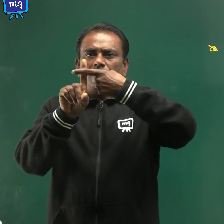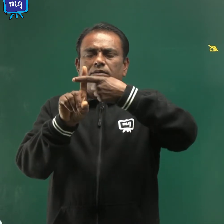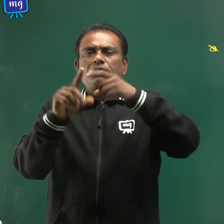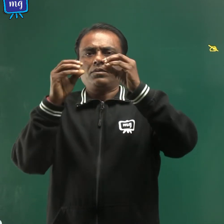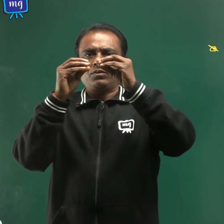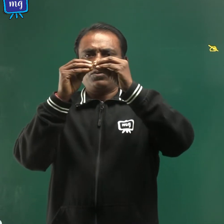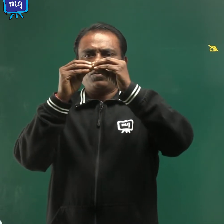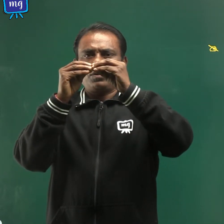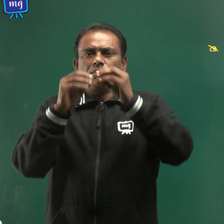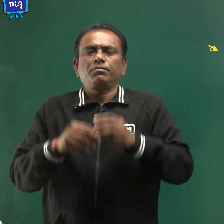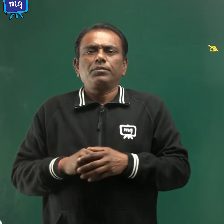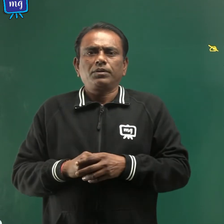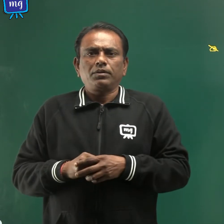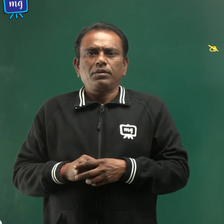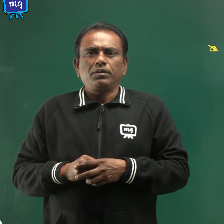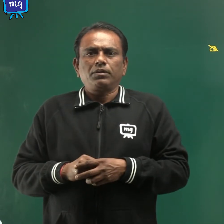है